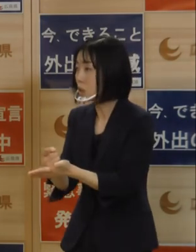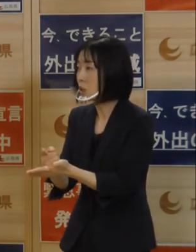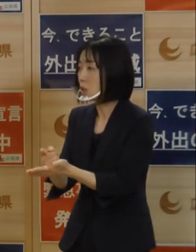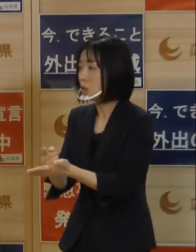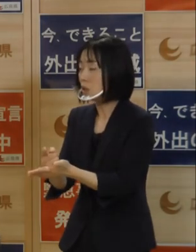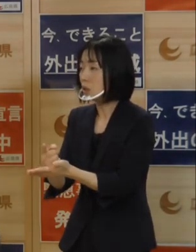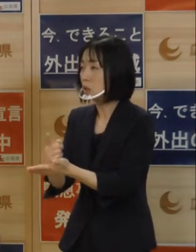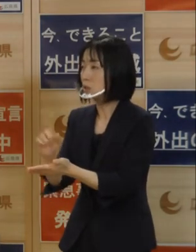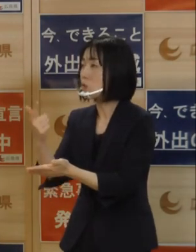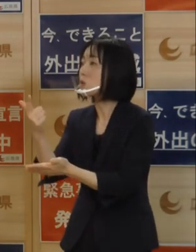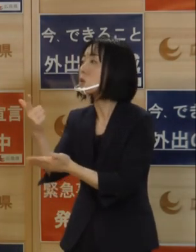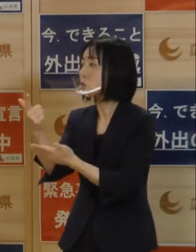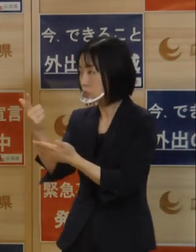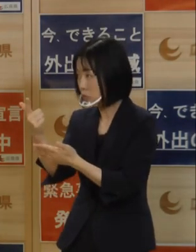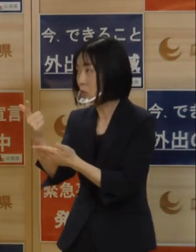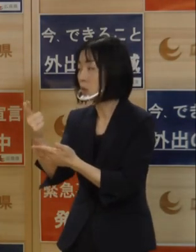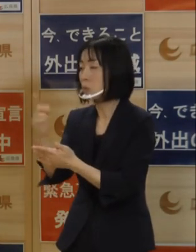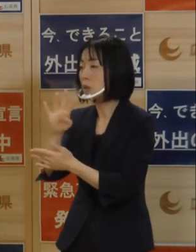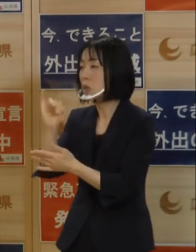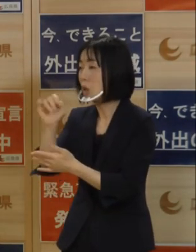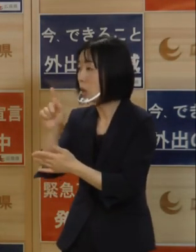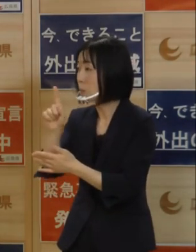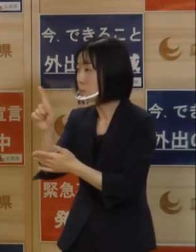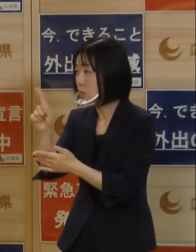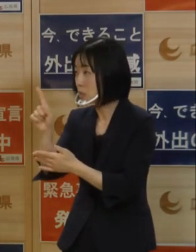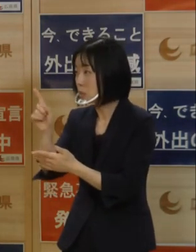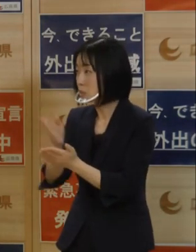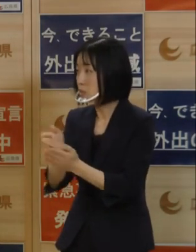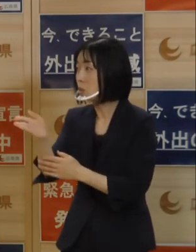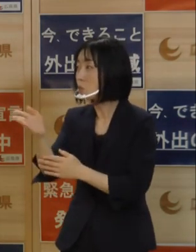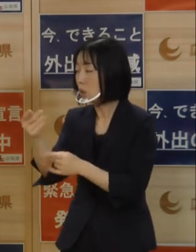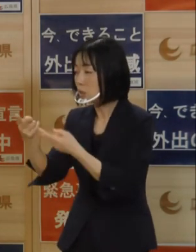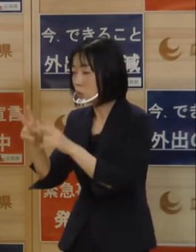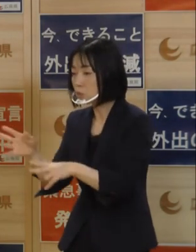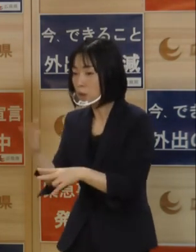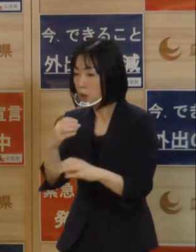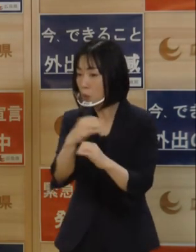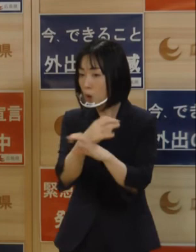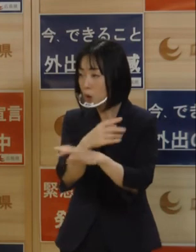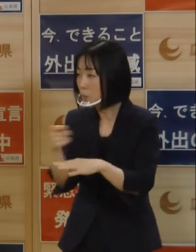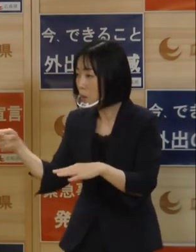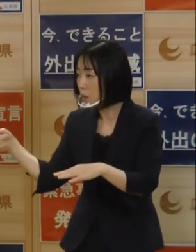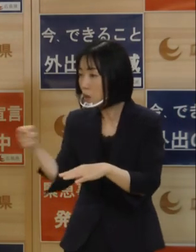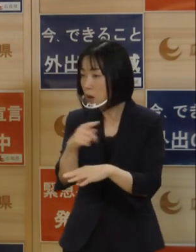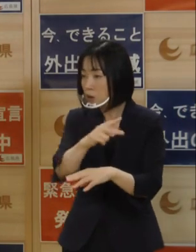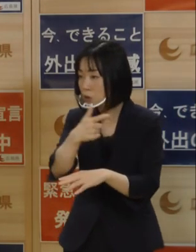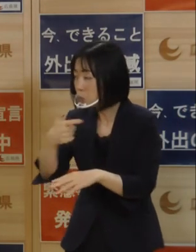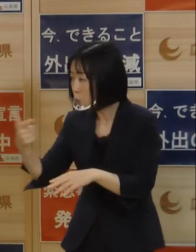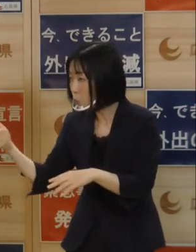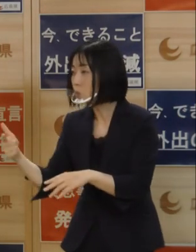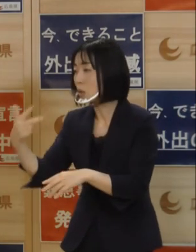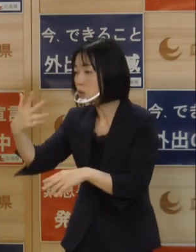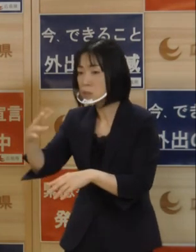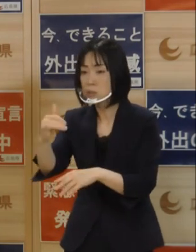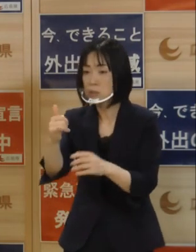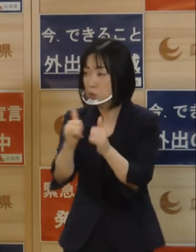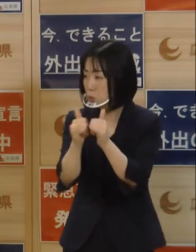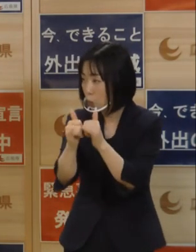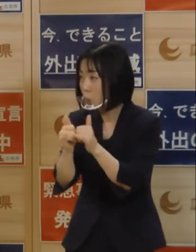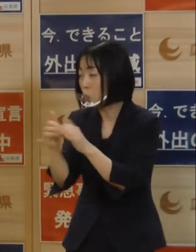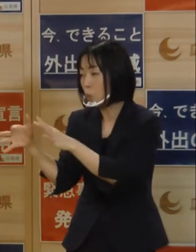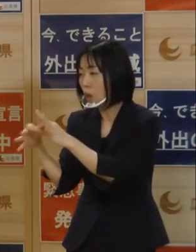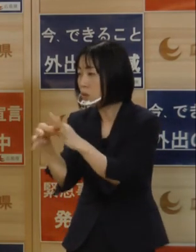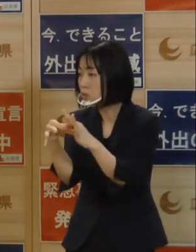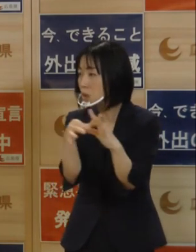線自体はですね、ご承知のように広島から岡山につながっているものですから、各自治体を通っているわけですね。ですからそこはも